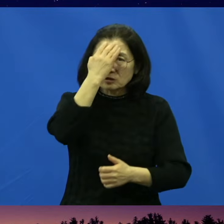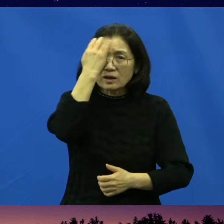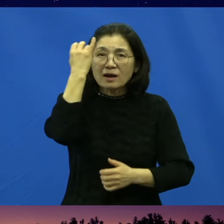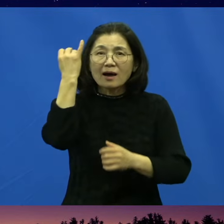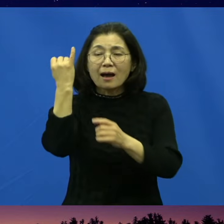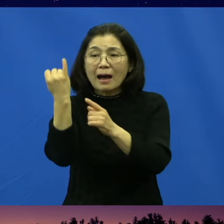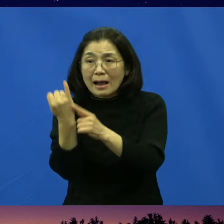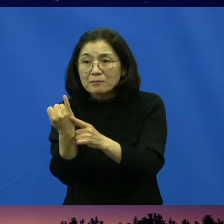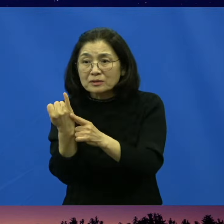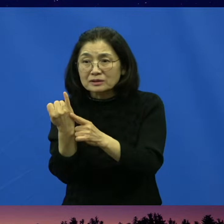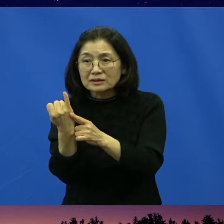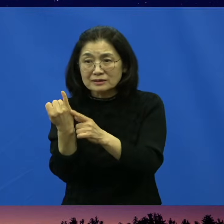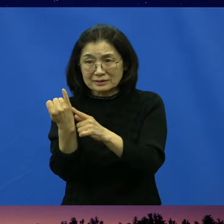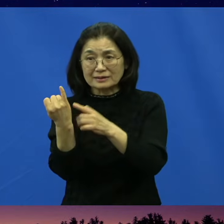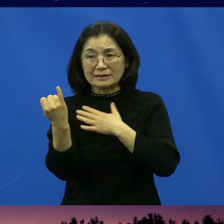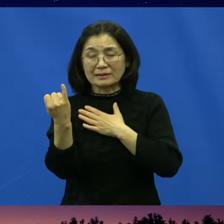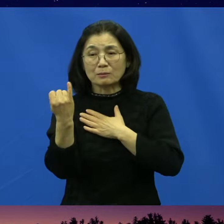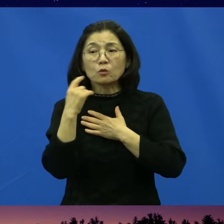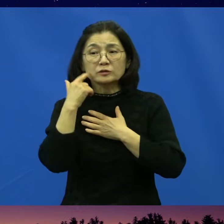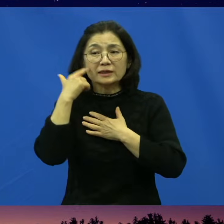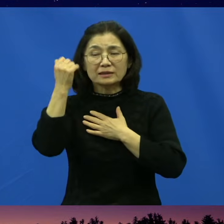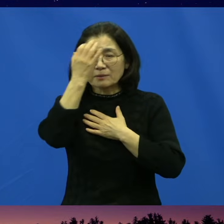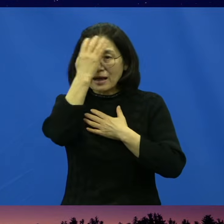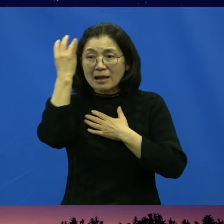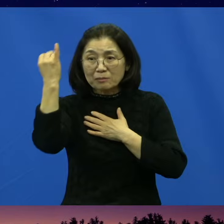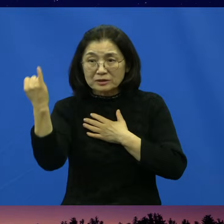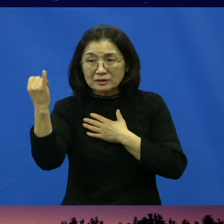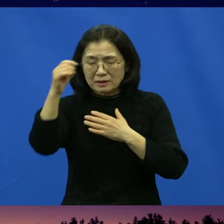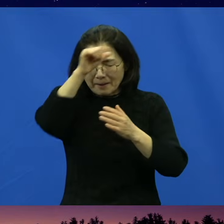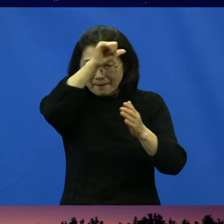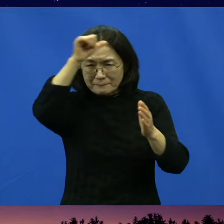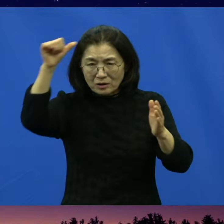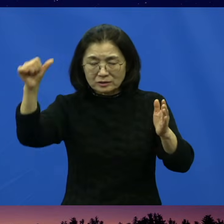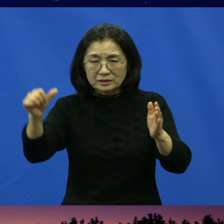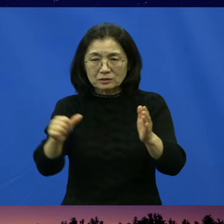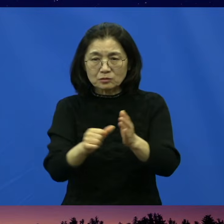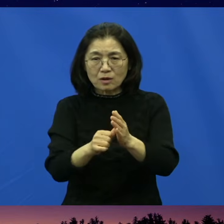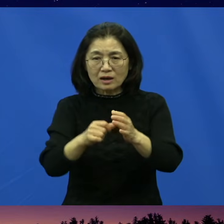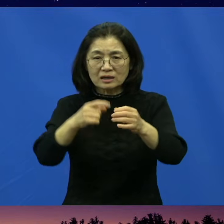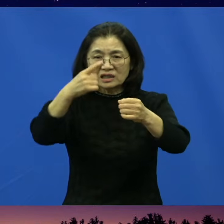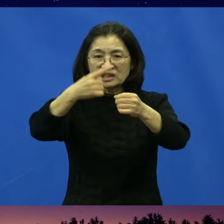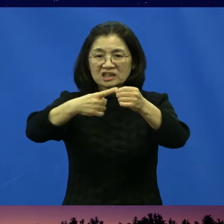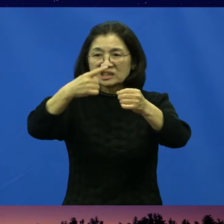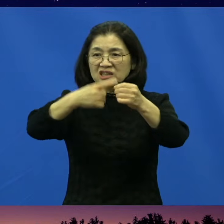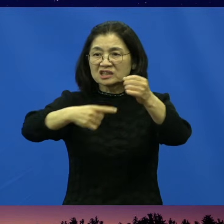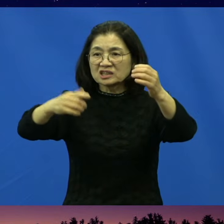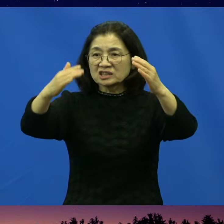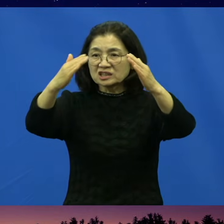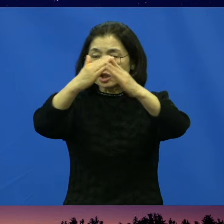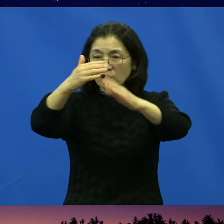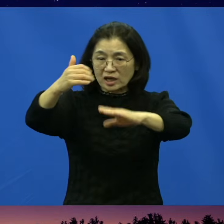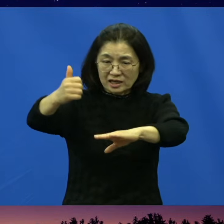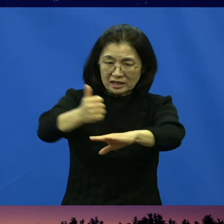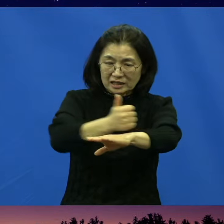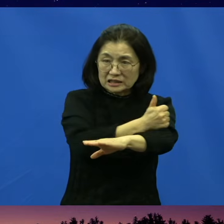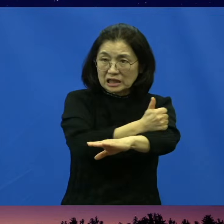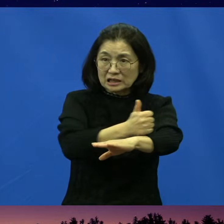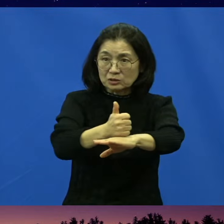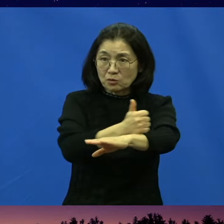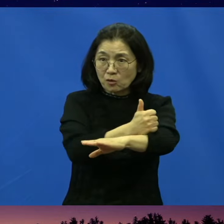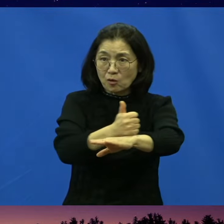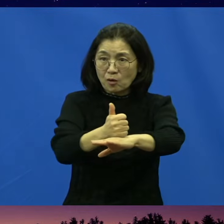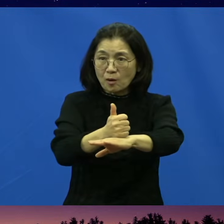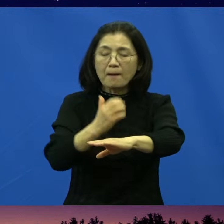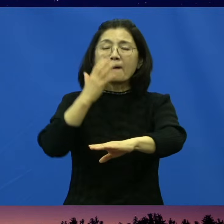영락없는 시골 할머니셨어요. 평생 절에 다니시던 분이 느지막이 교회로